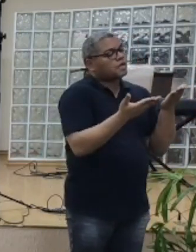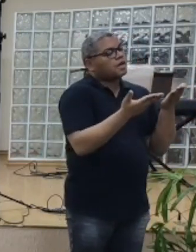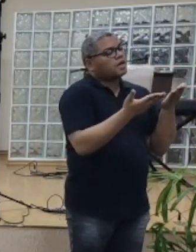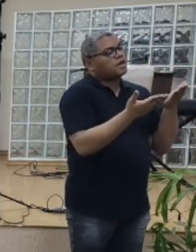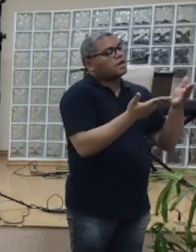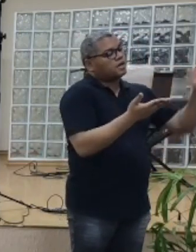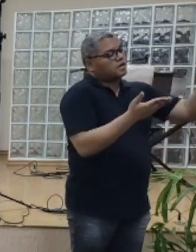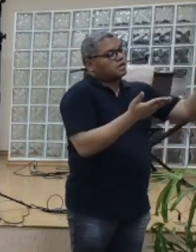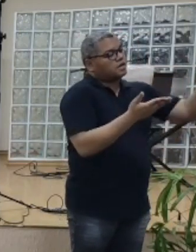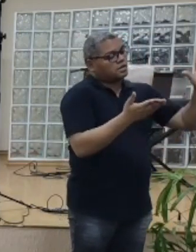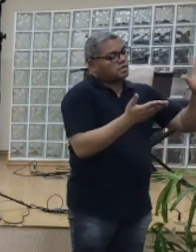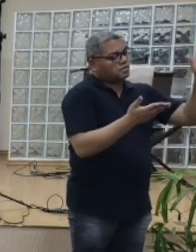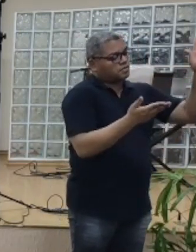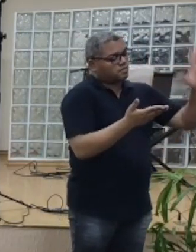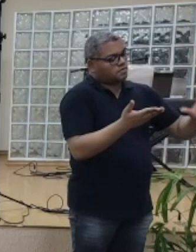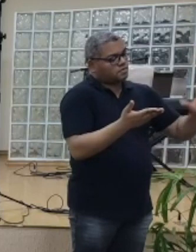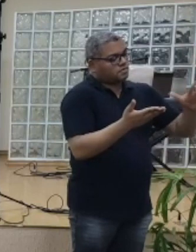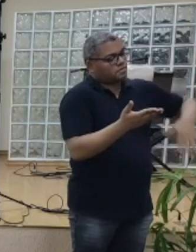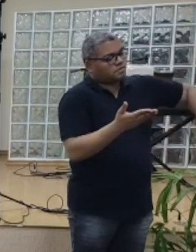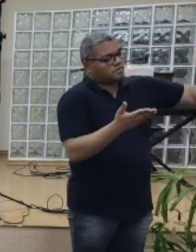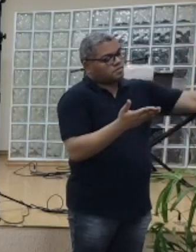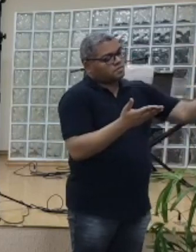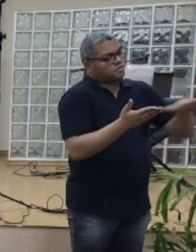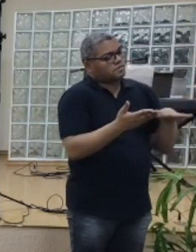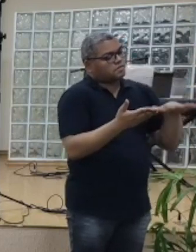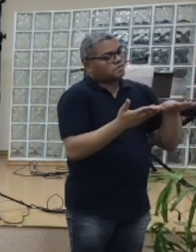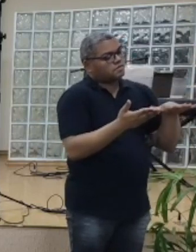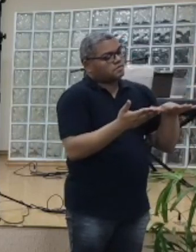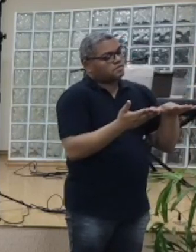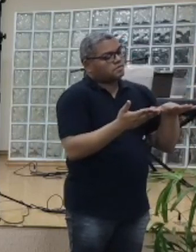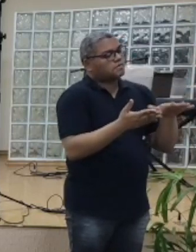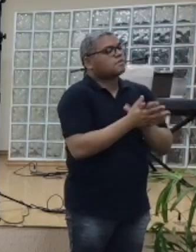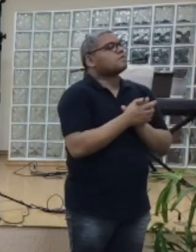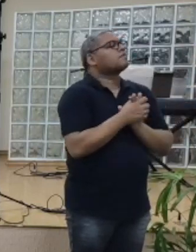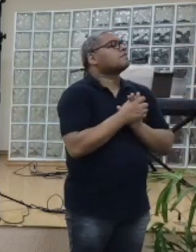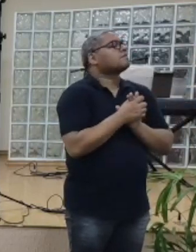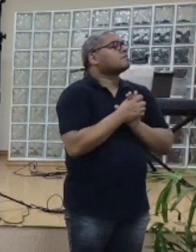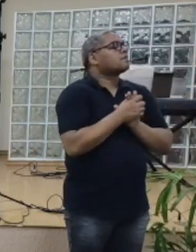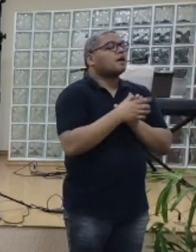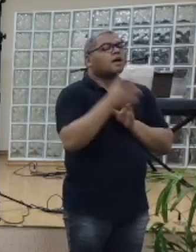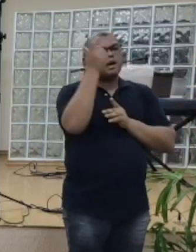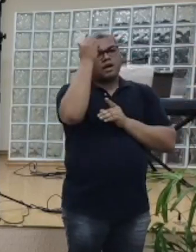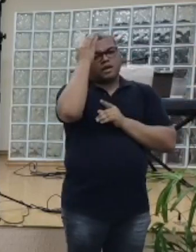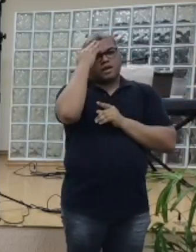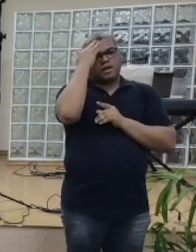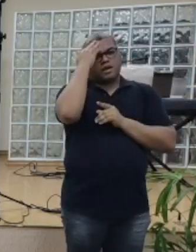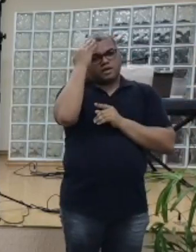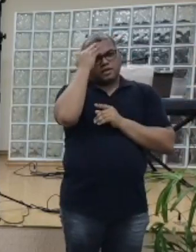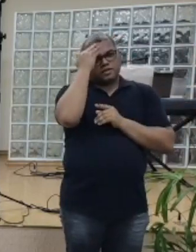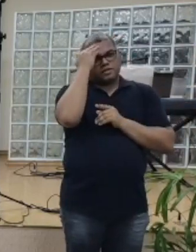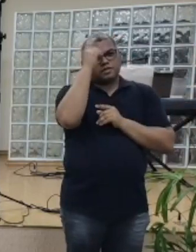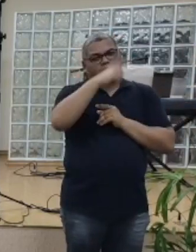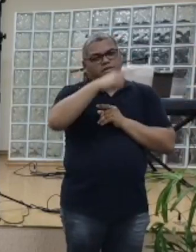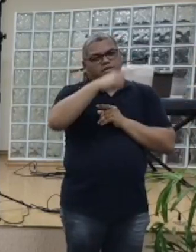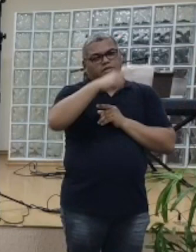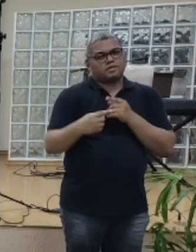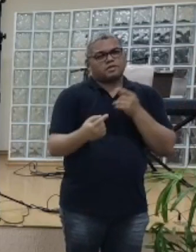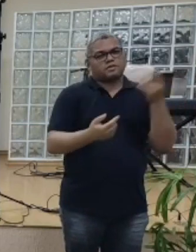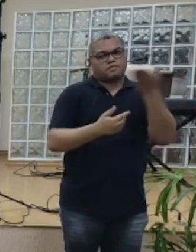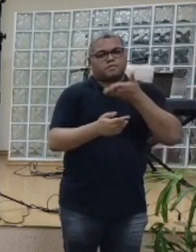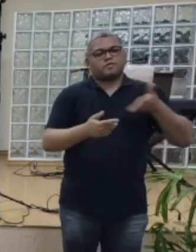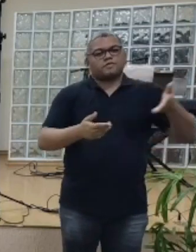Galácia. Eu sei que alguns devem estar aflitos, mas descansem o seu coração, vai ter tempo de você saber o que está